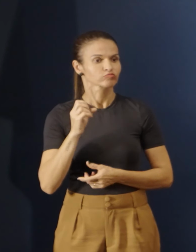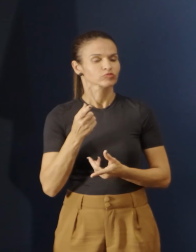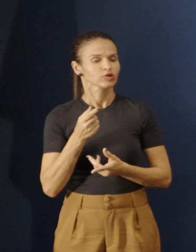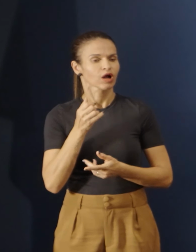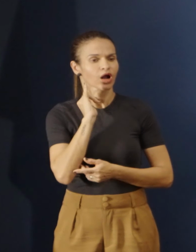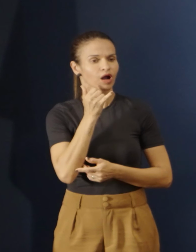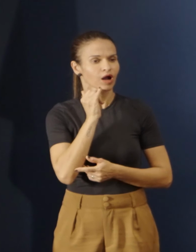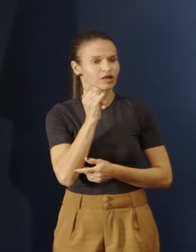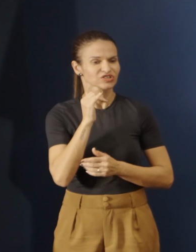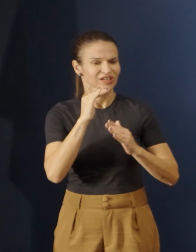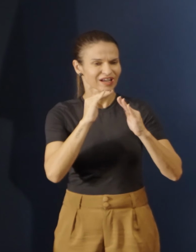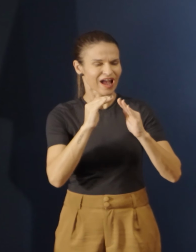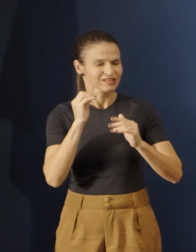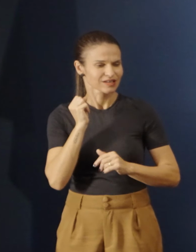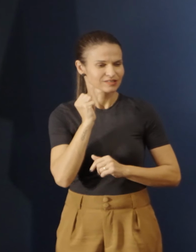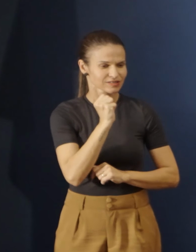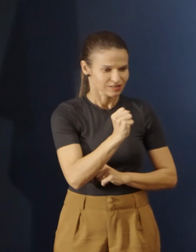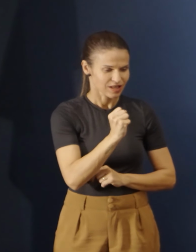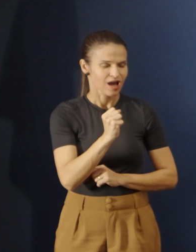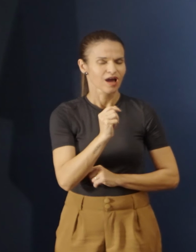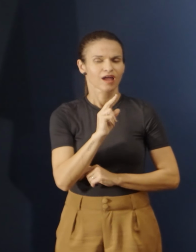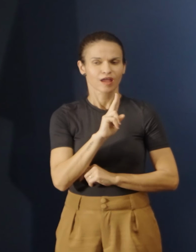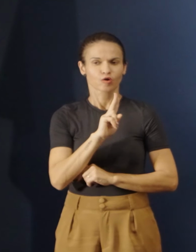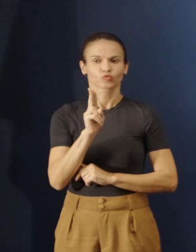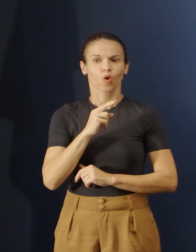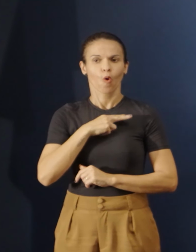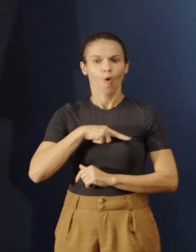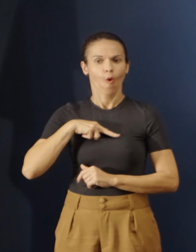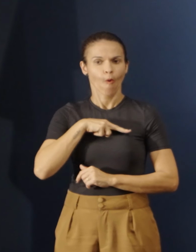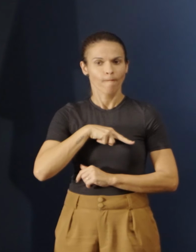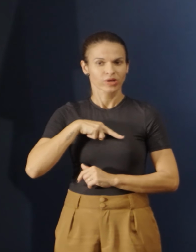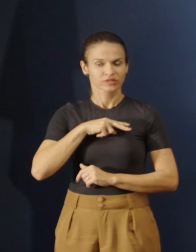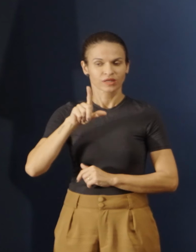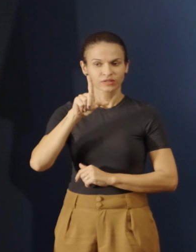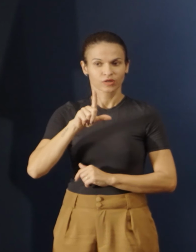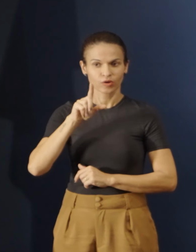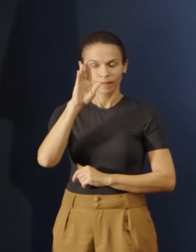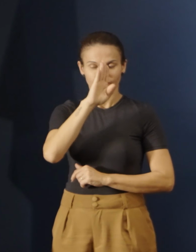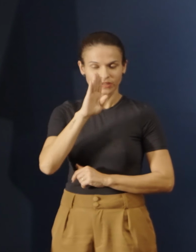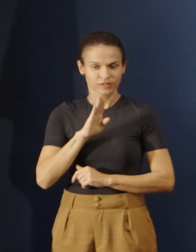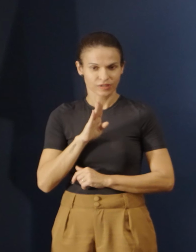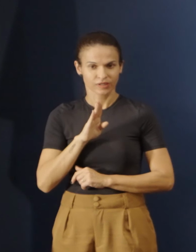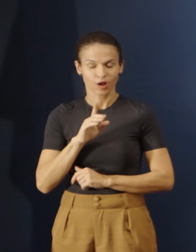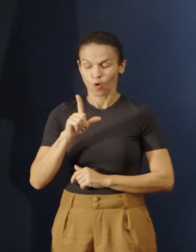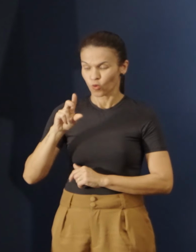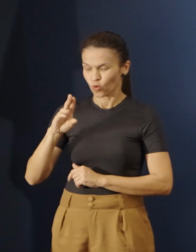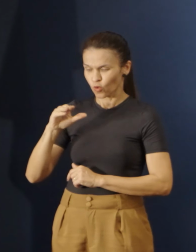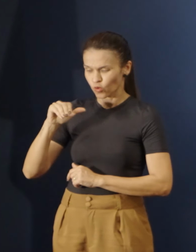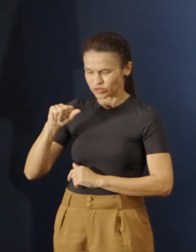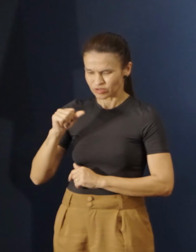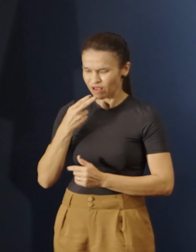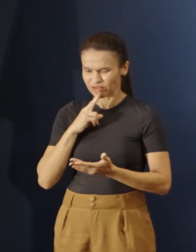Casa Assassinada, que eu acho que é um dos grandes romances da literatura brasileira. O Lúcio Cardoso, as cartas dele, você não sabe se aquilo é carta ou